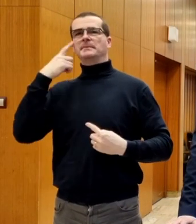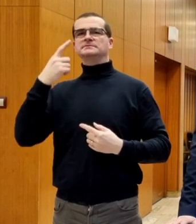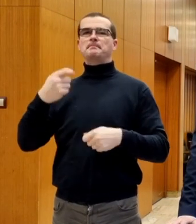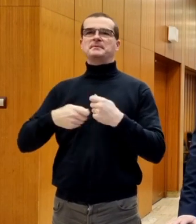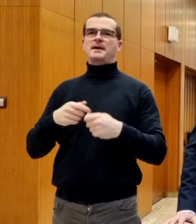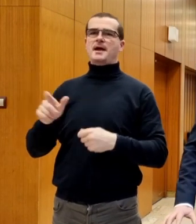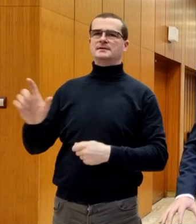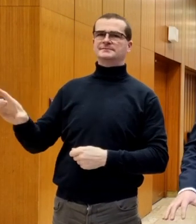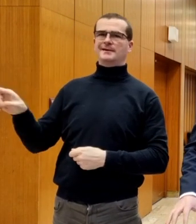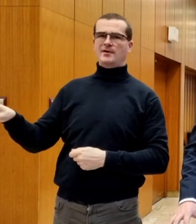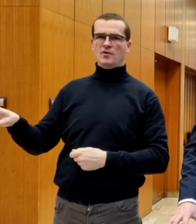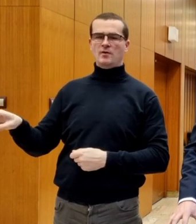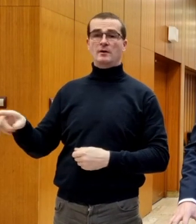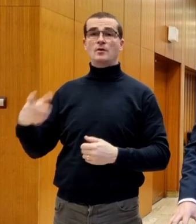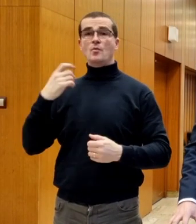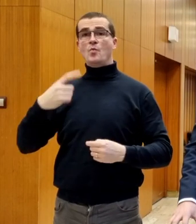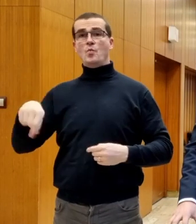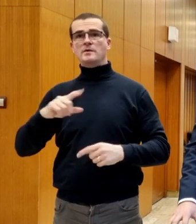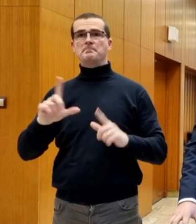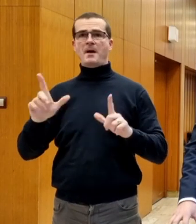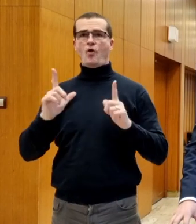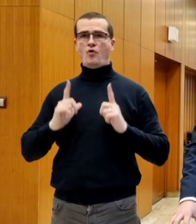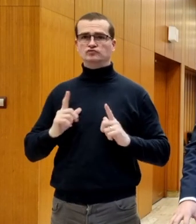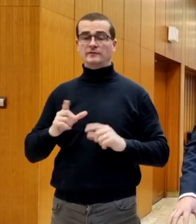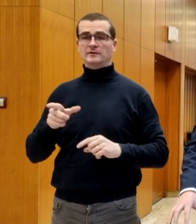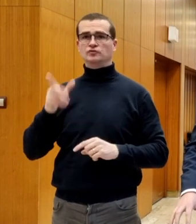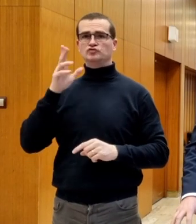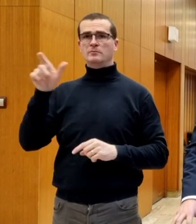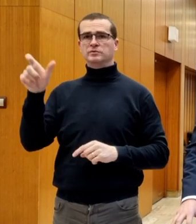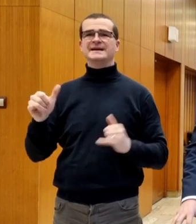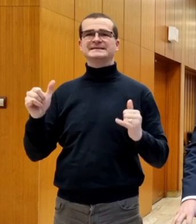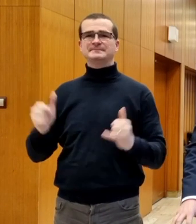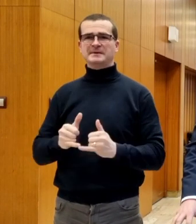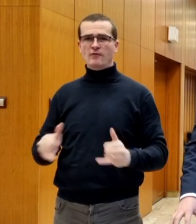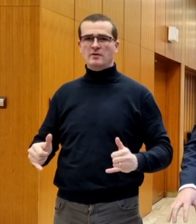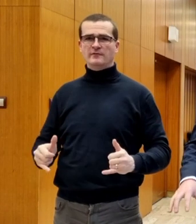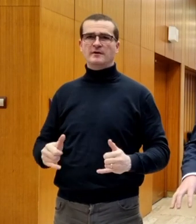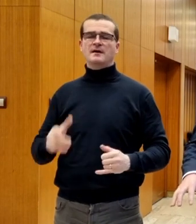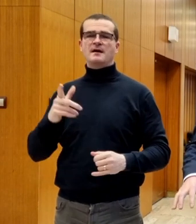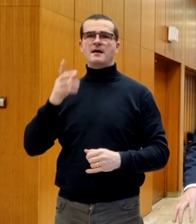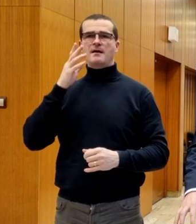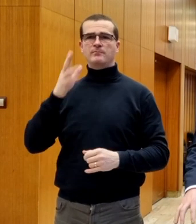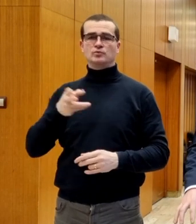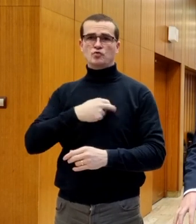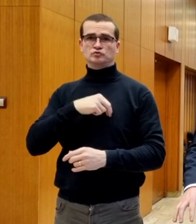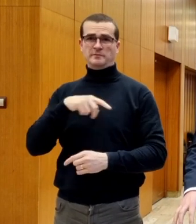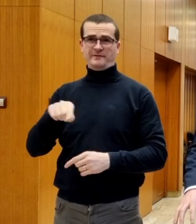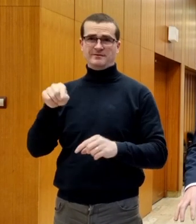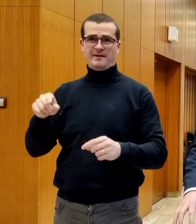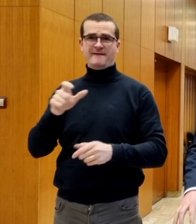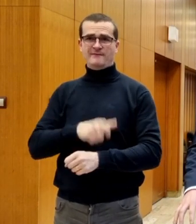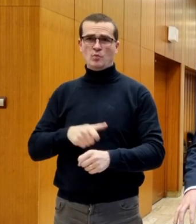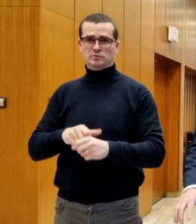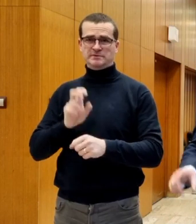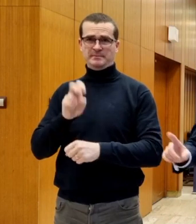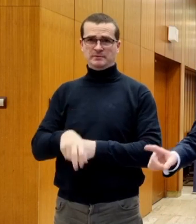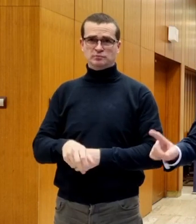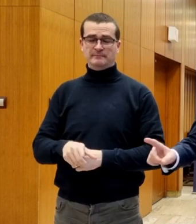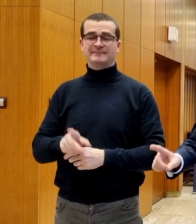generálneho prokurátora. Tu majú občania očakávania, že bude spravodlivý a bude zodpovedne k tejto funkcie